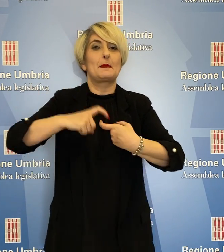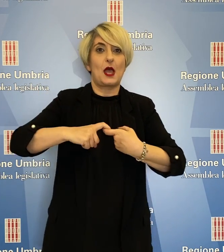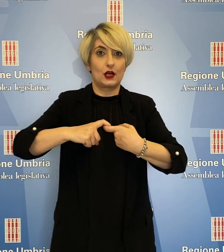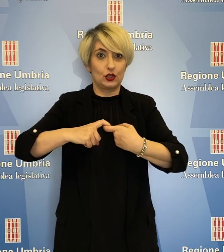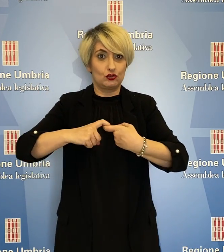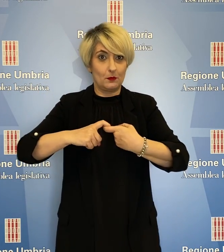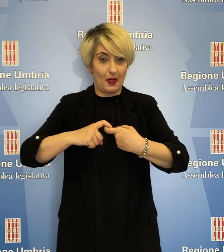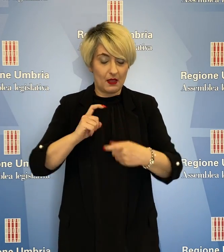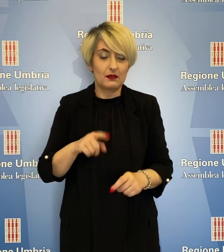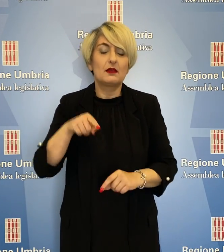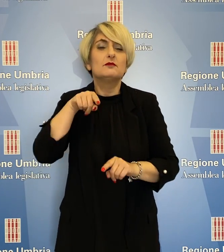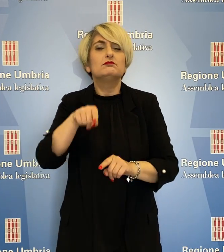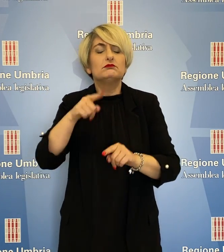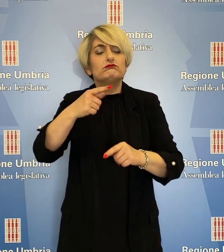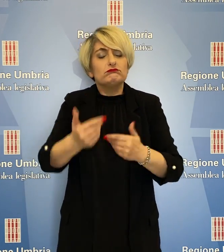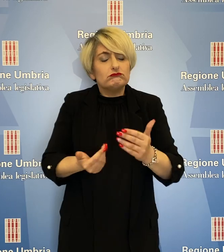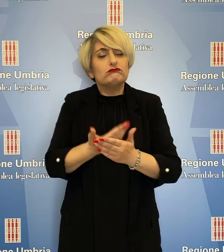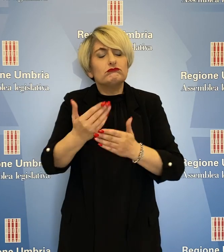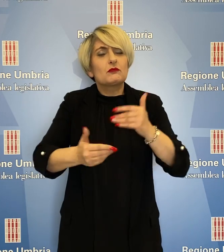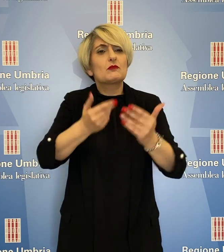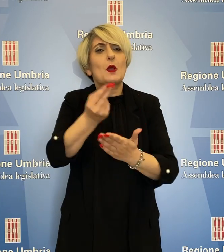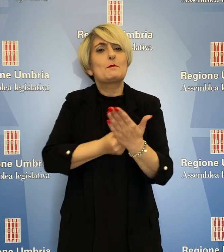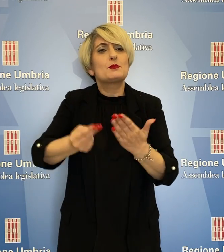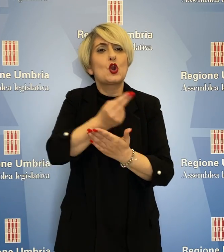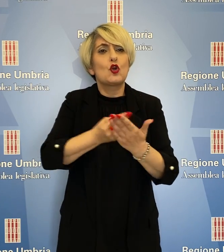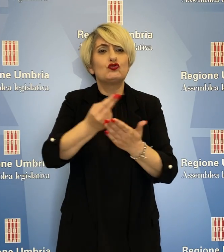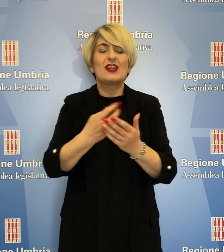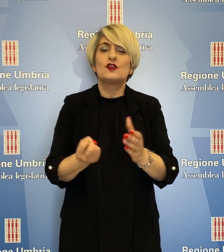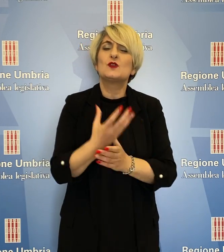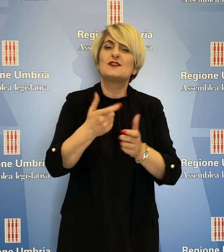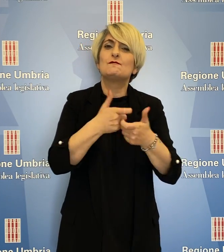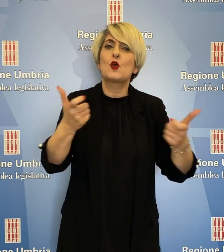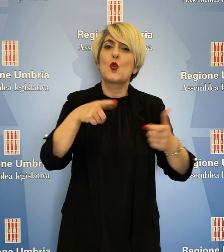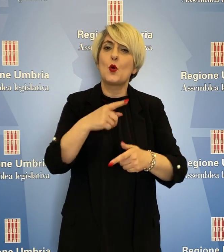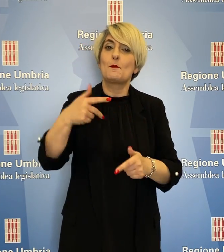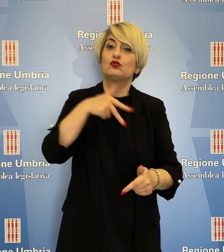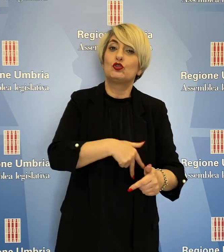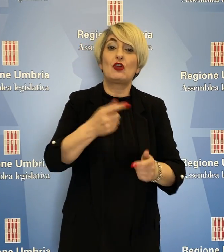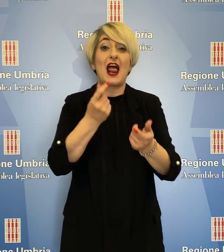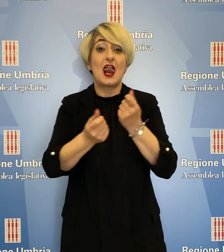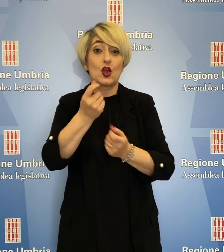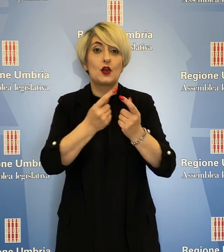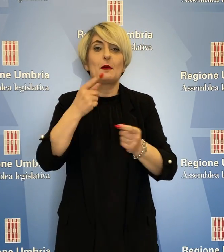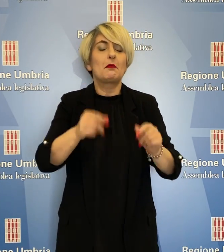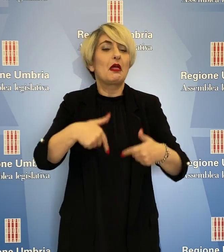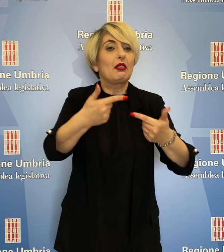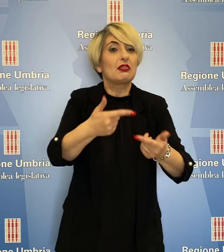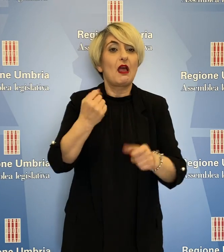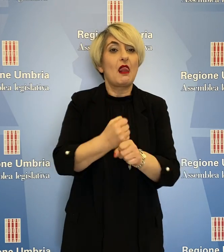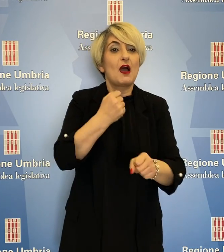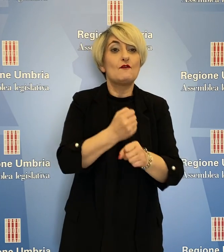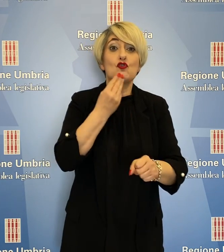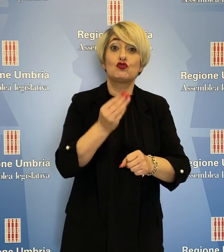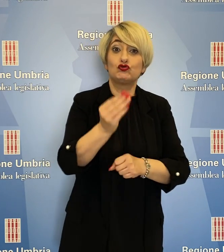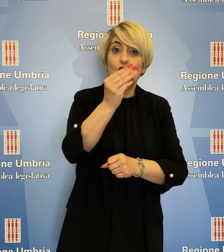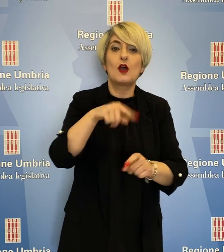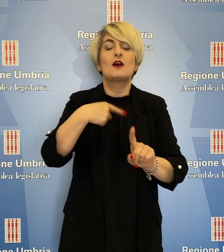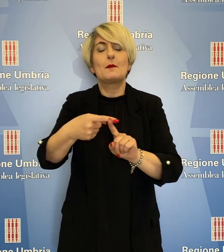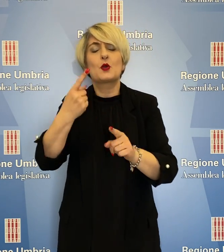potrebbe essere valorizzato per avviare progetti di sviluppo sociale ed economico in grado di generare occupazione giovanile e nuove